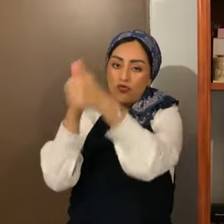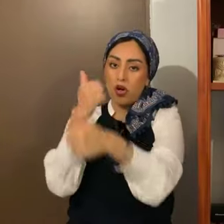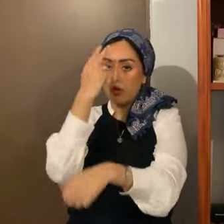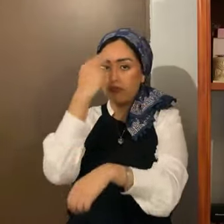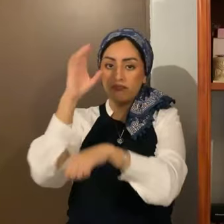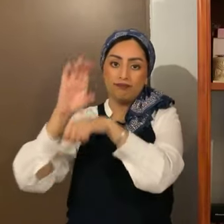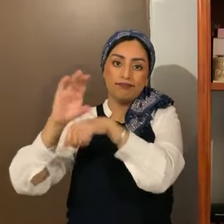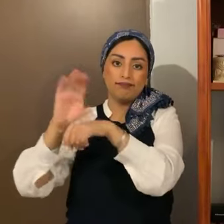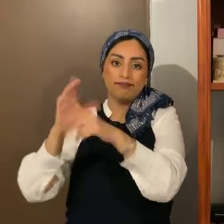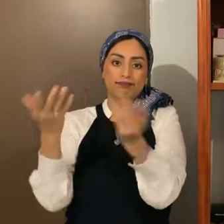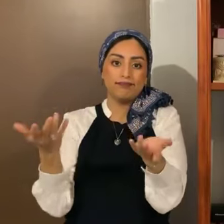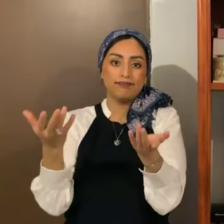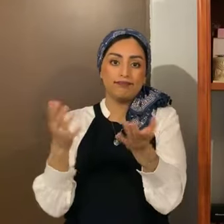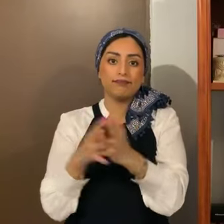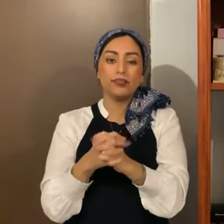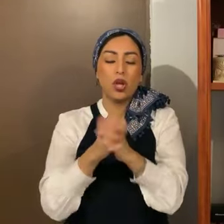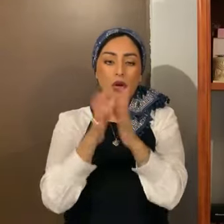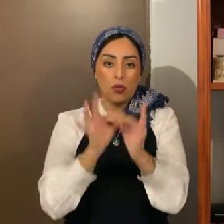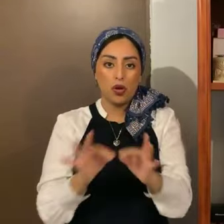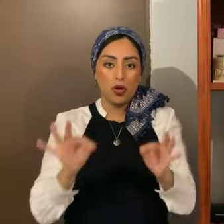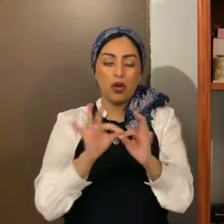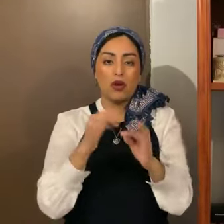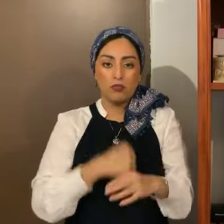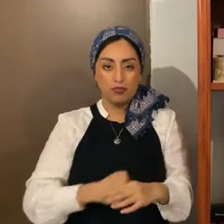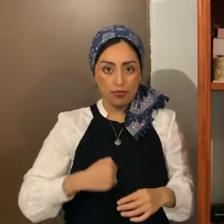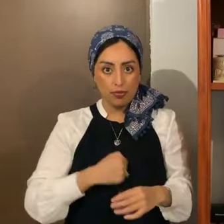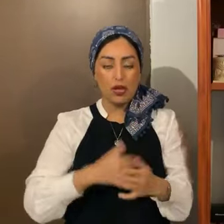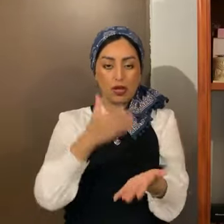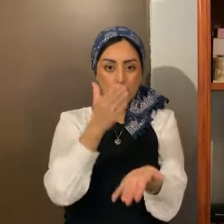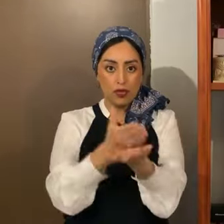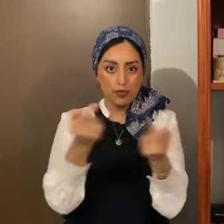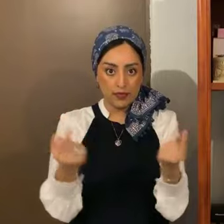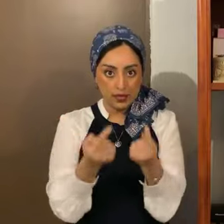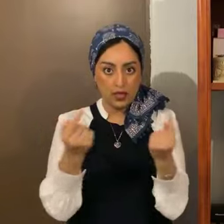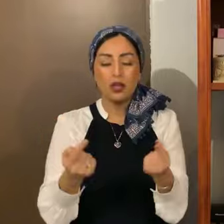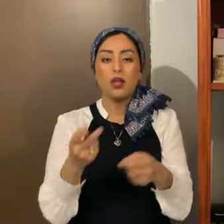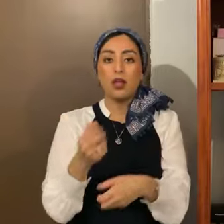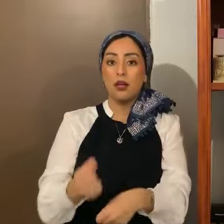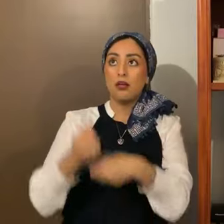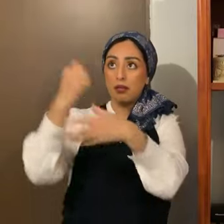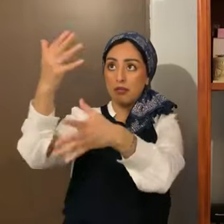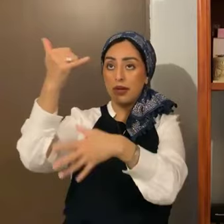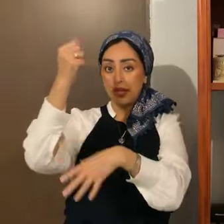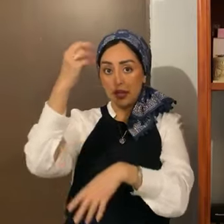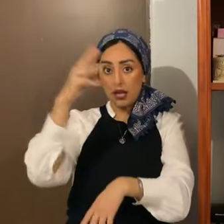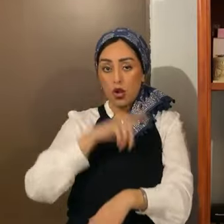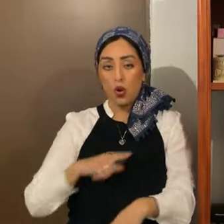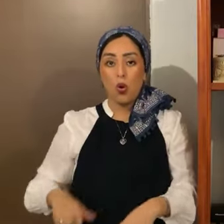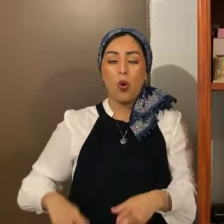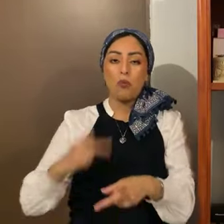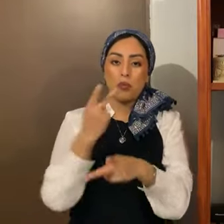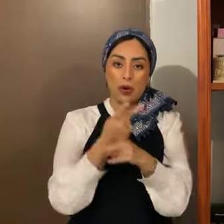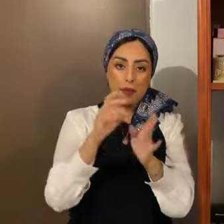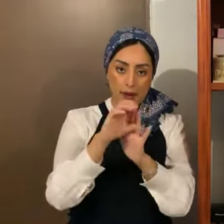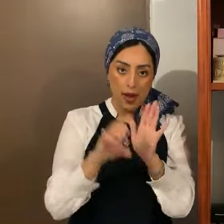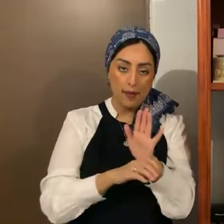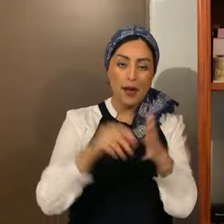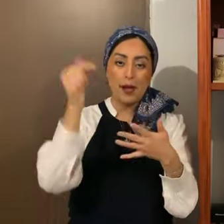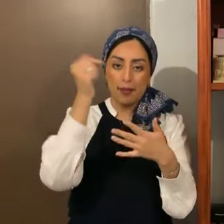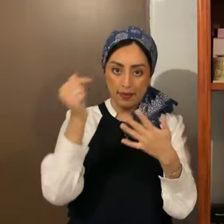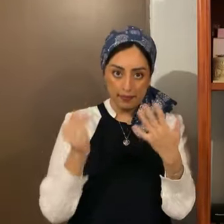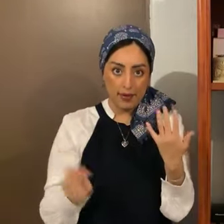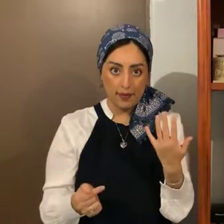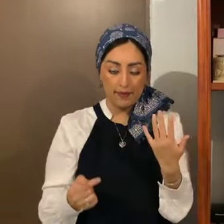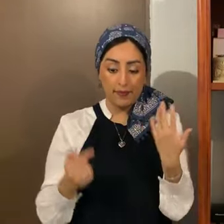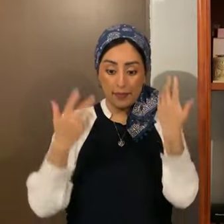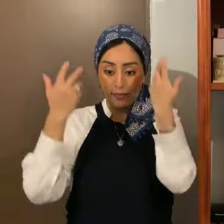Bueno, entonces hay que arrepentirse, apartarse de los pecados, confesar que Yahshua es el Señor, cumplir sus mandamientos. Y